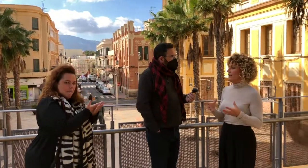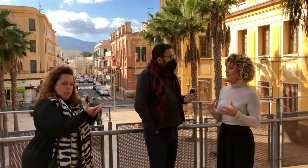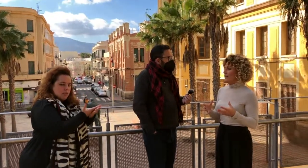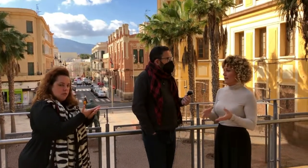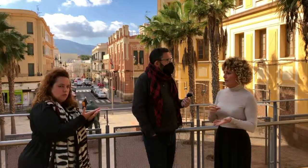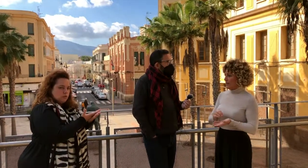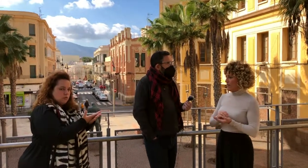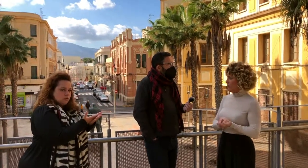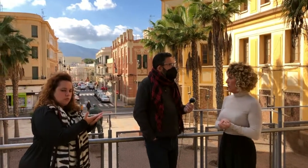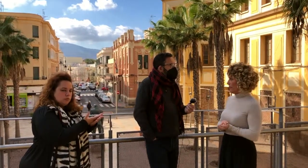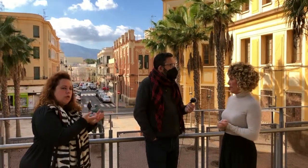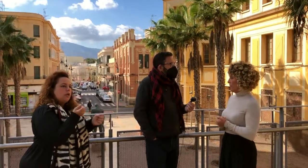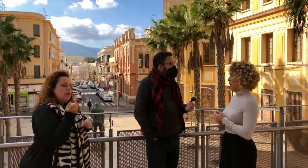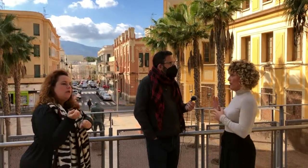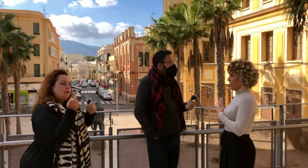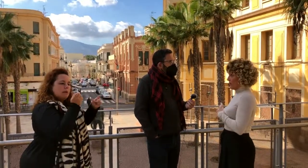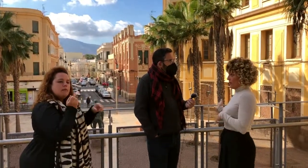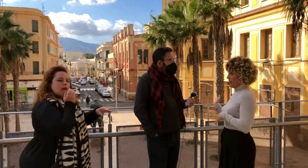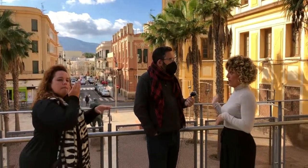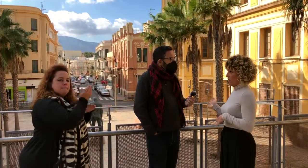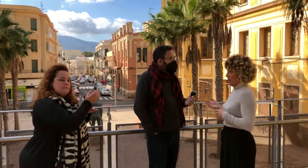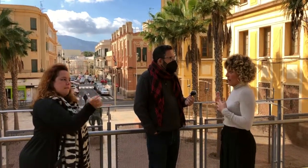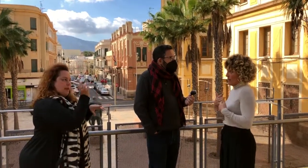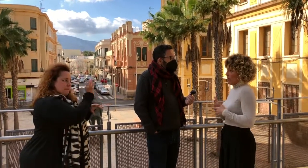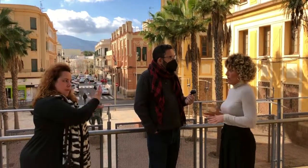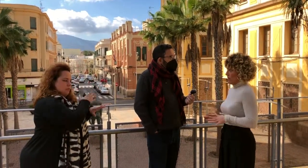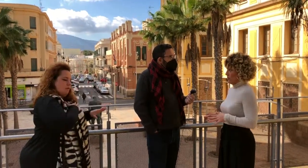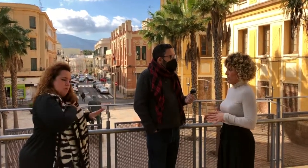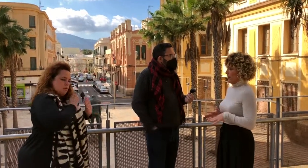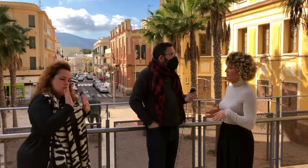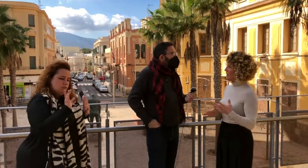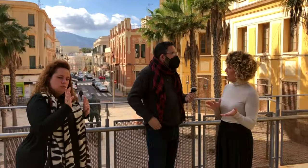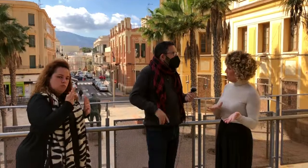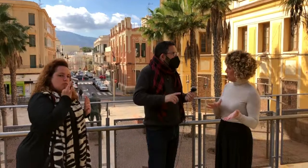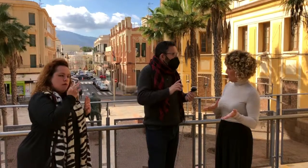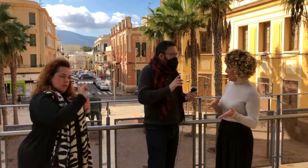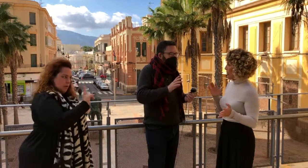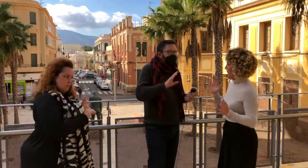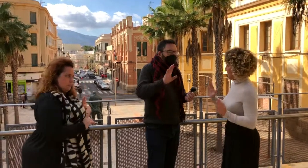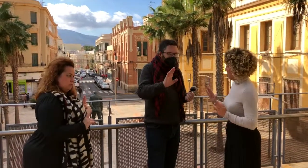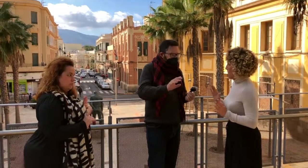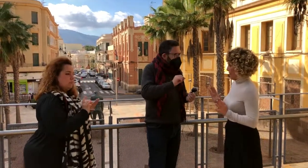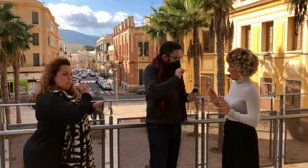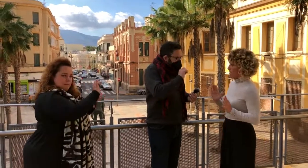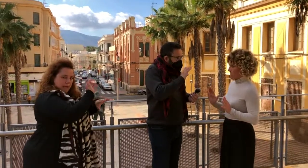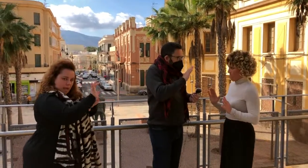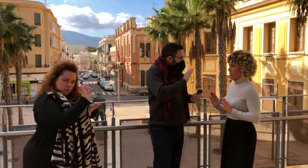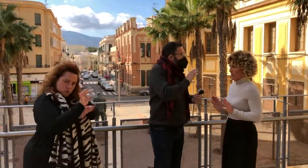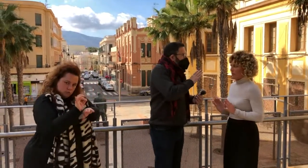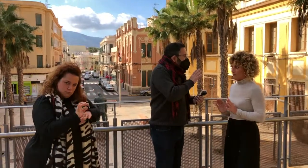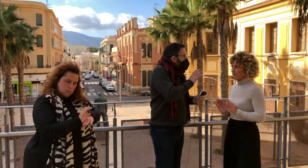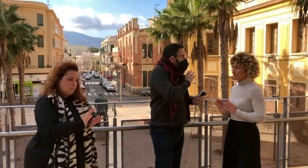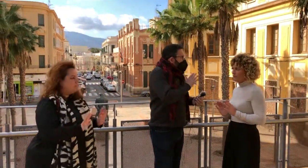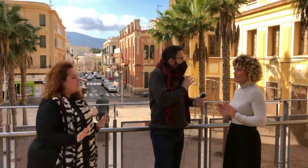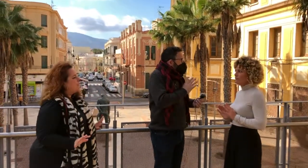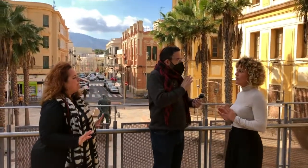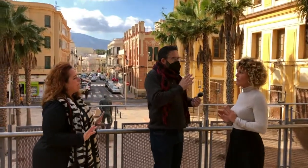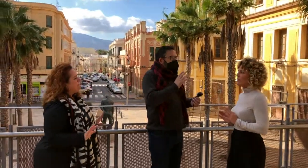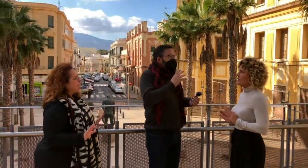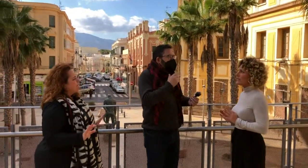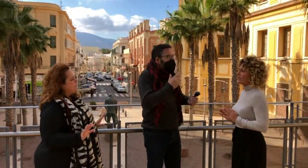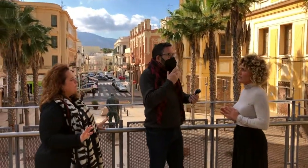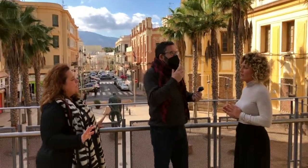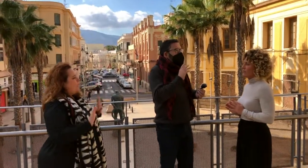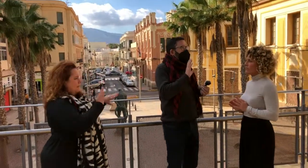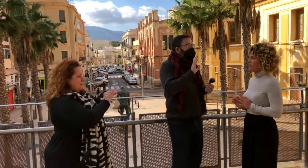mascarillas y las están enviando a los centros. Todavía no nos ha llegado, al mío no ha llegado todavía. Sé que algunos sí. Vamos a ver, disculpa que te interrumpa, porque